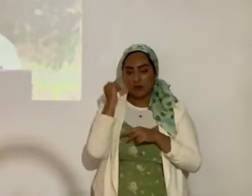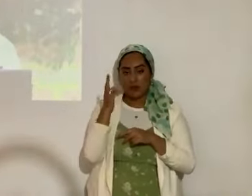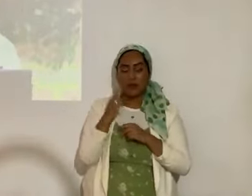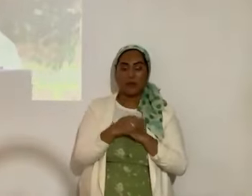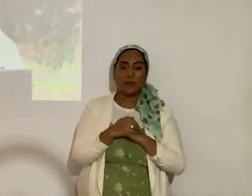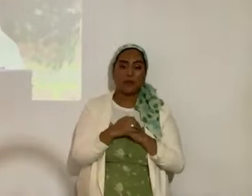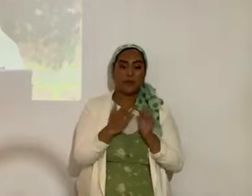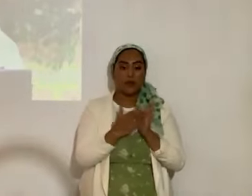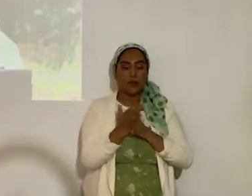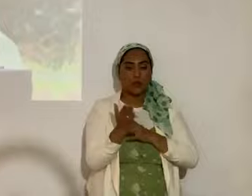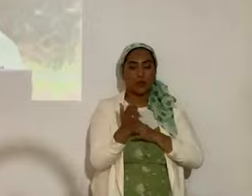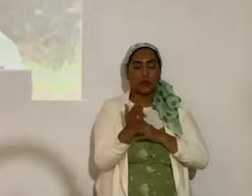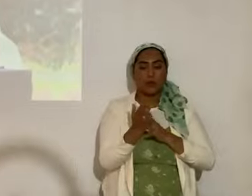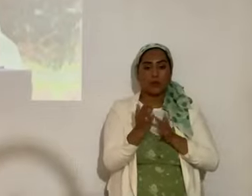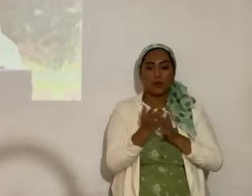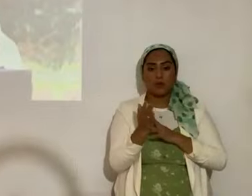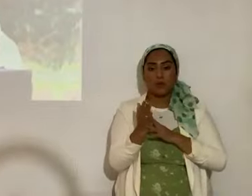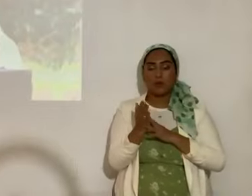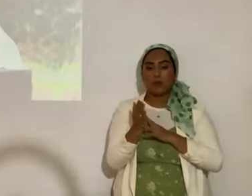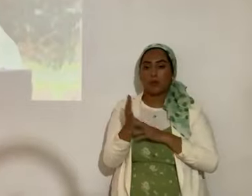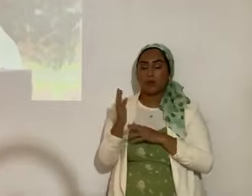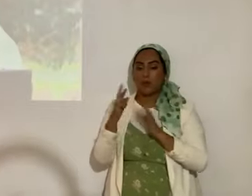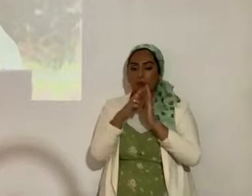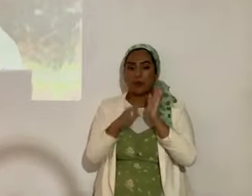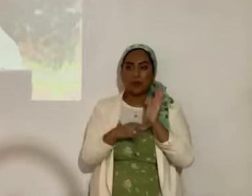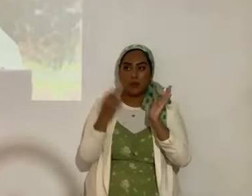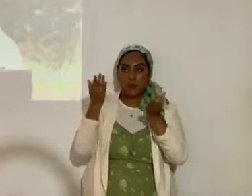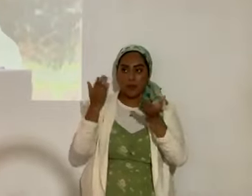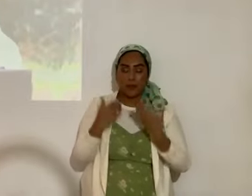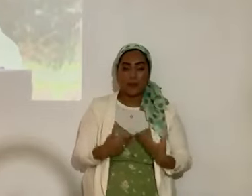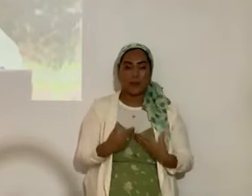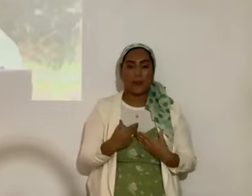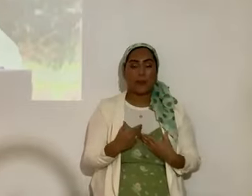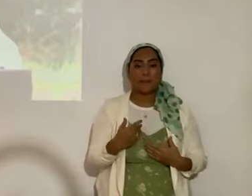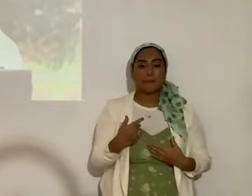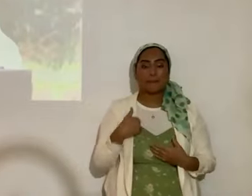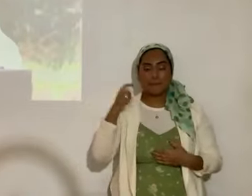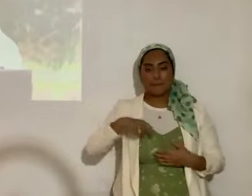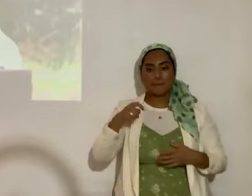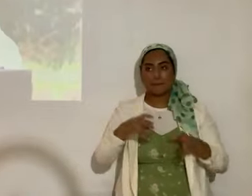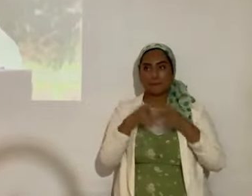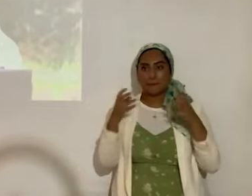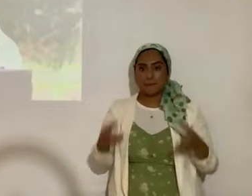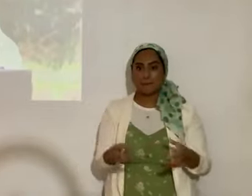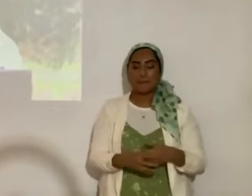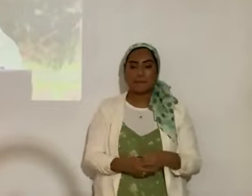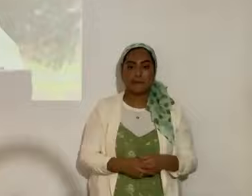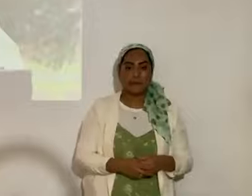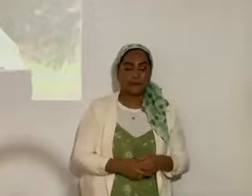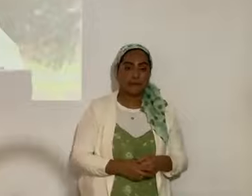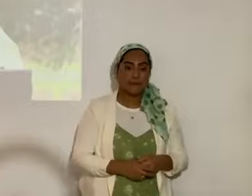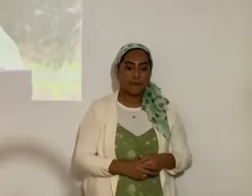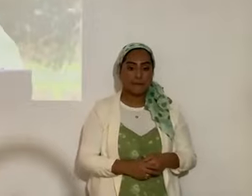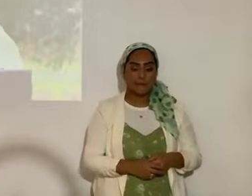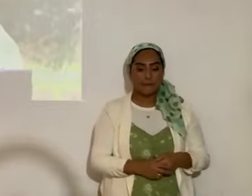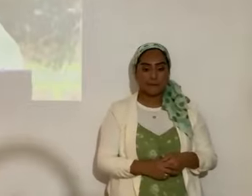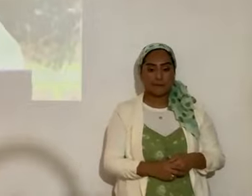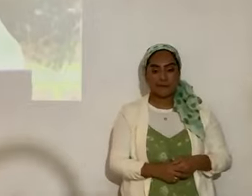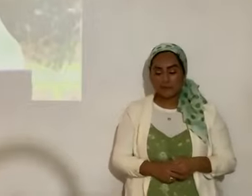a través sí de una ordenanza que se nos dé y realmente nos hace falta mucho bastante diría yo